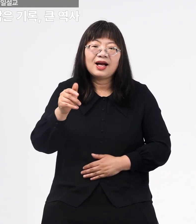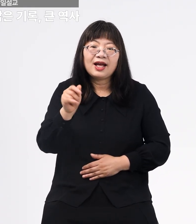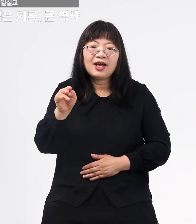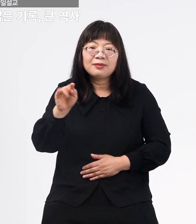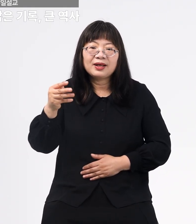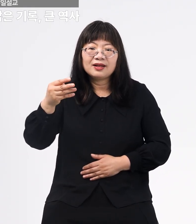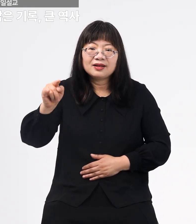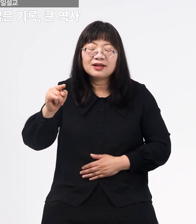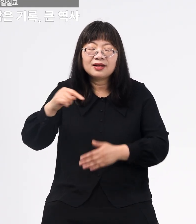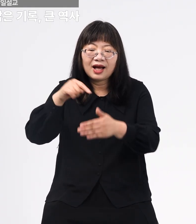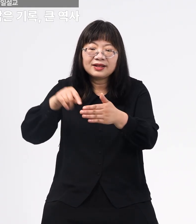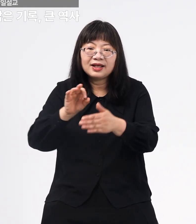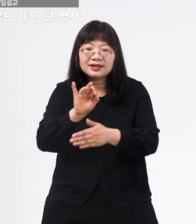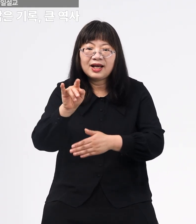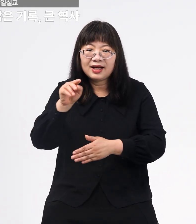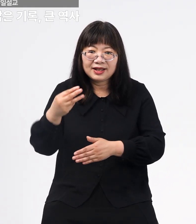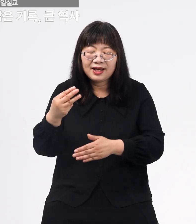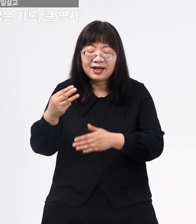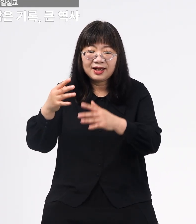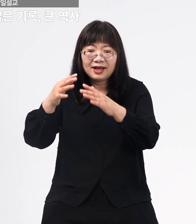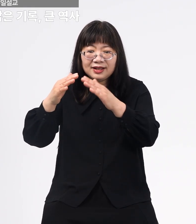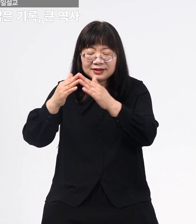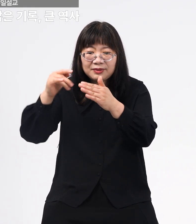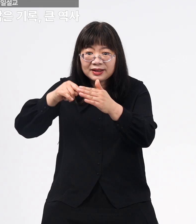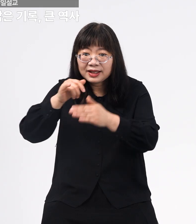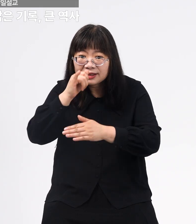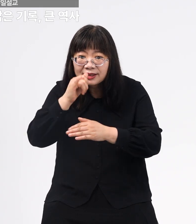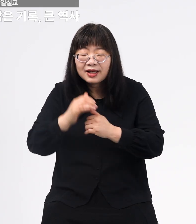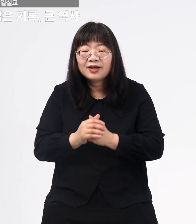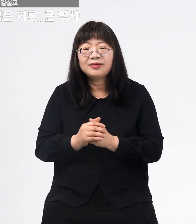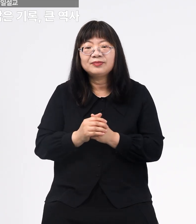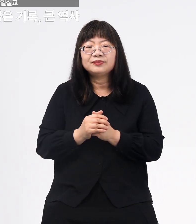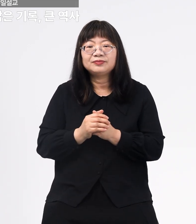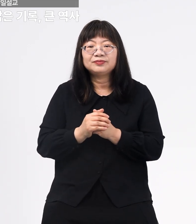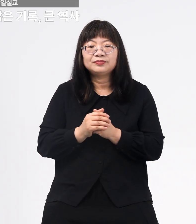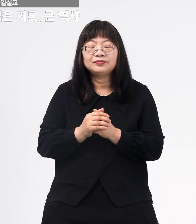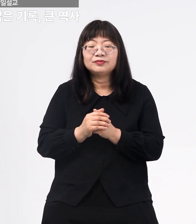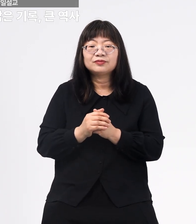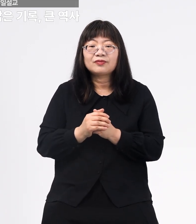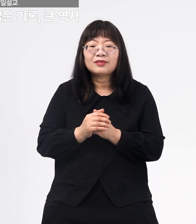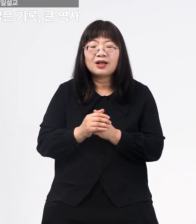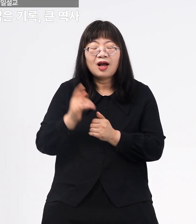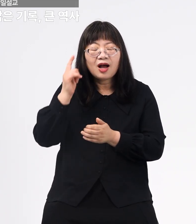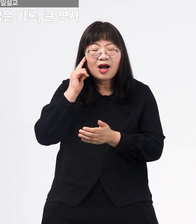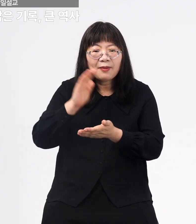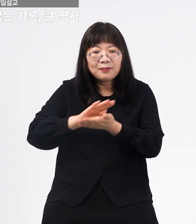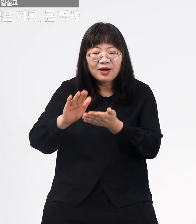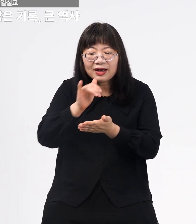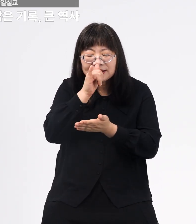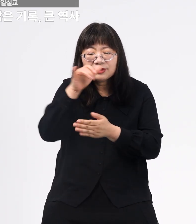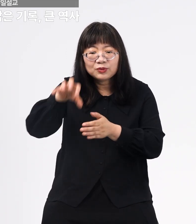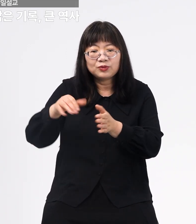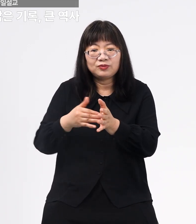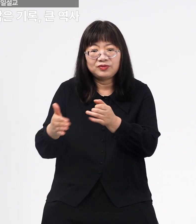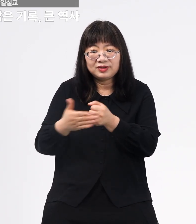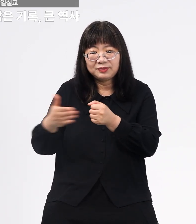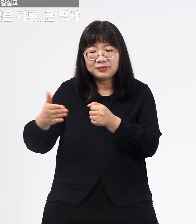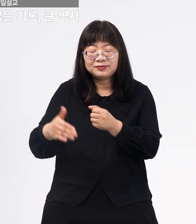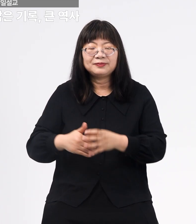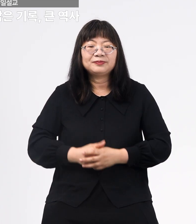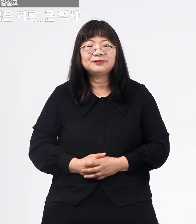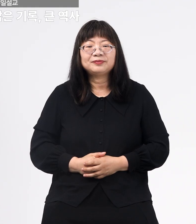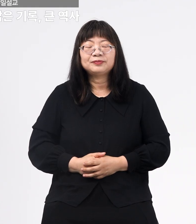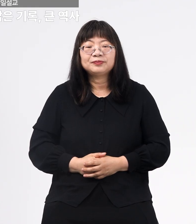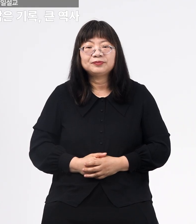장막에 이르렀으니 이는 하솔 왕 야빈과 겐사람 헤벨의 집 사이에는 화평이 있음이라. 자, 이렇게